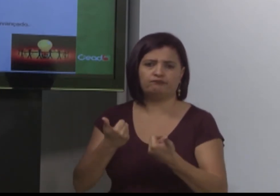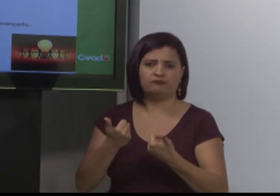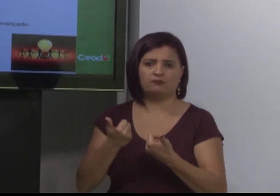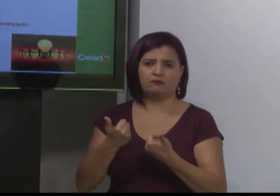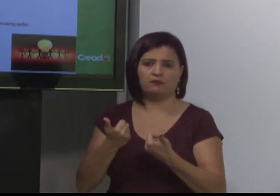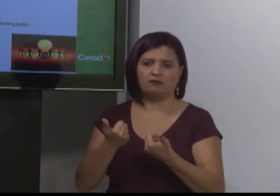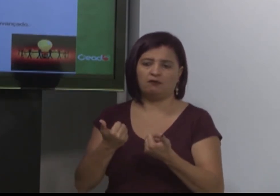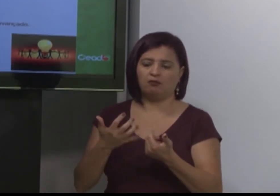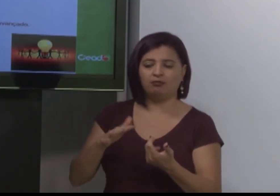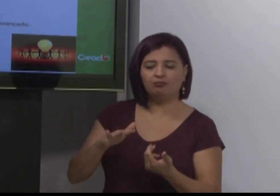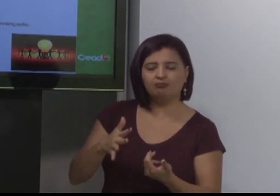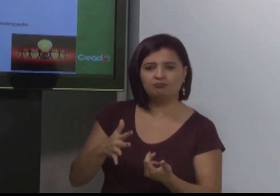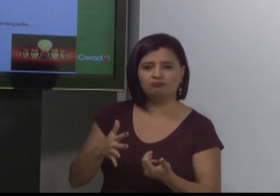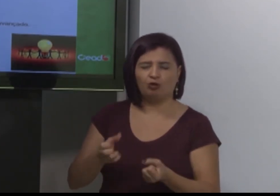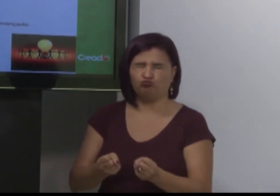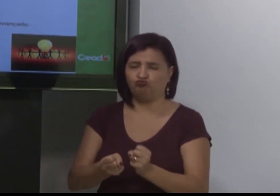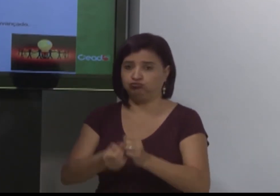ele pode ser fluente,